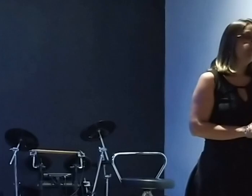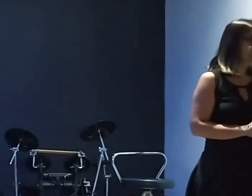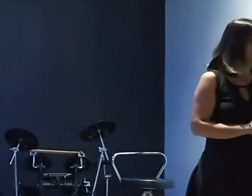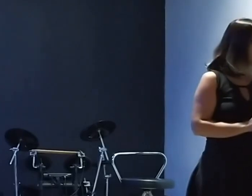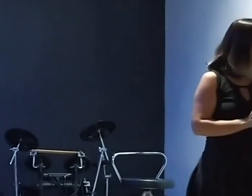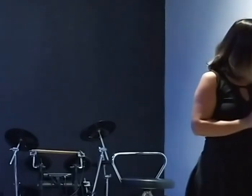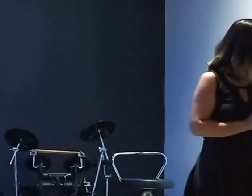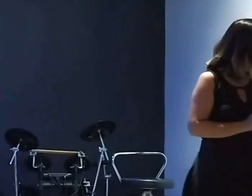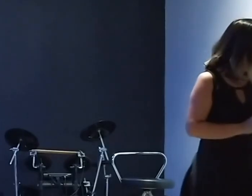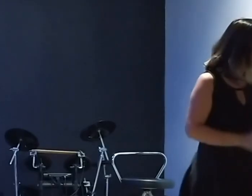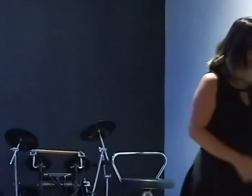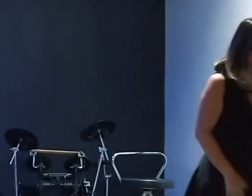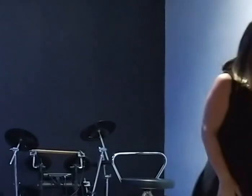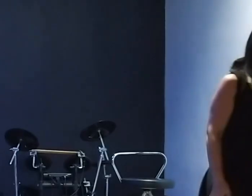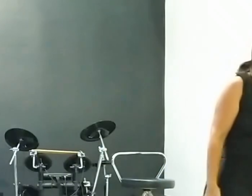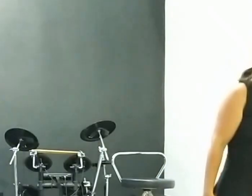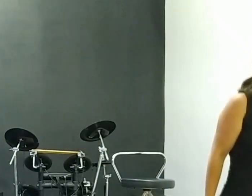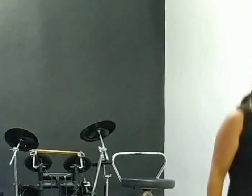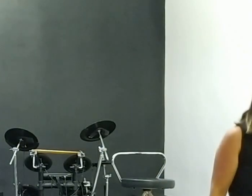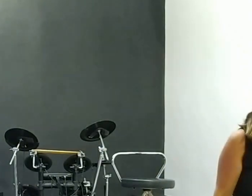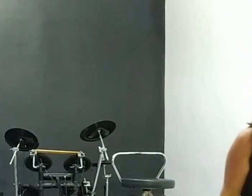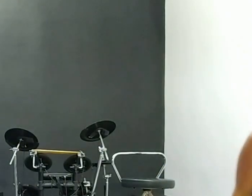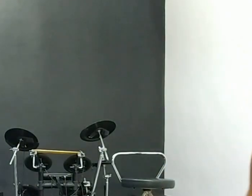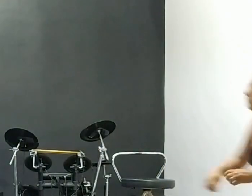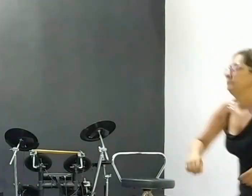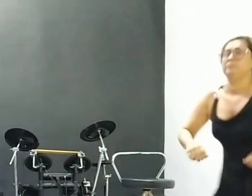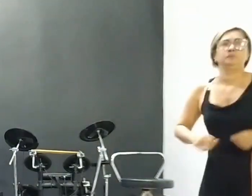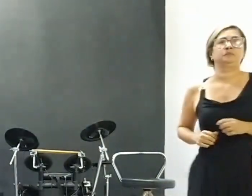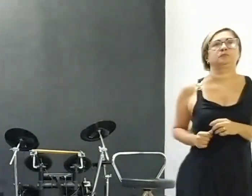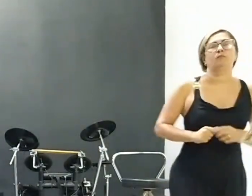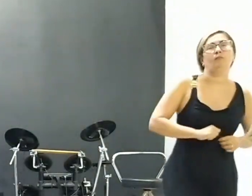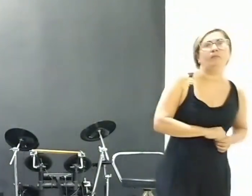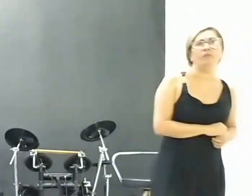Amém. Aleluia. Vou descender. Obrigado, ajuda.